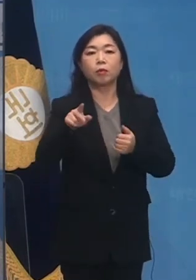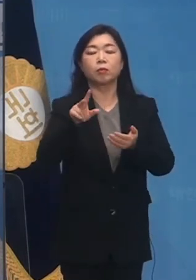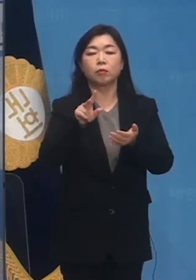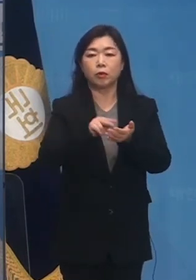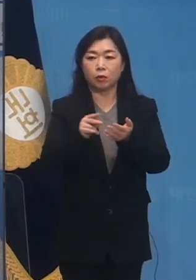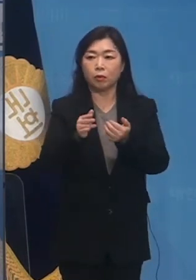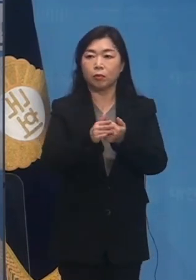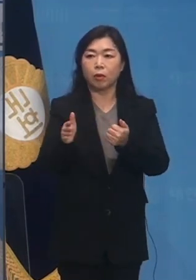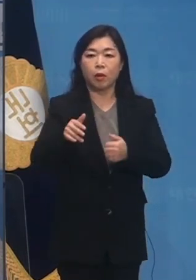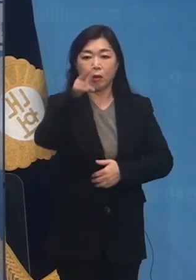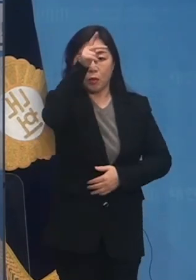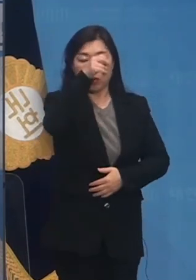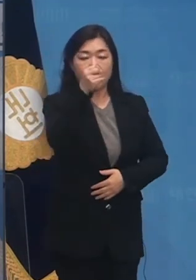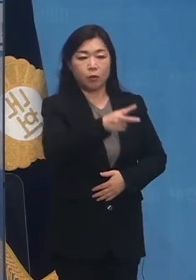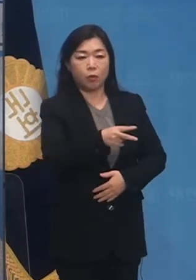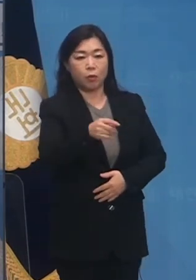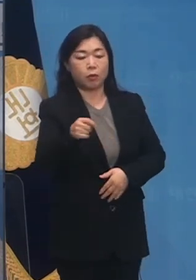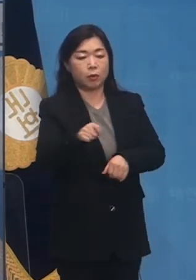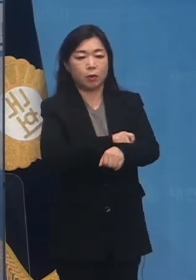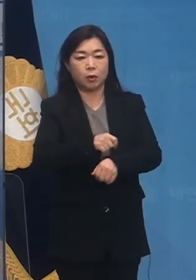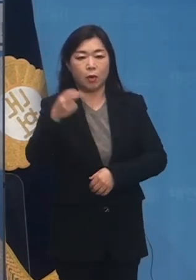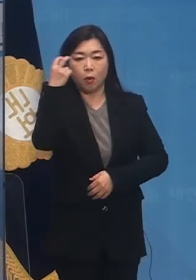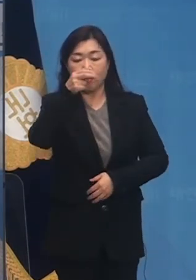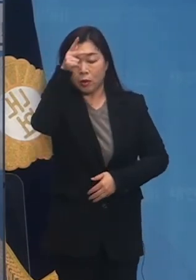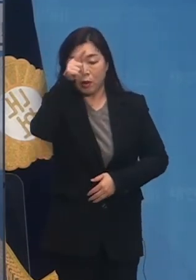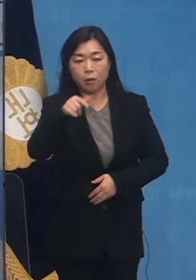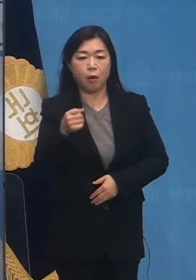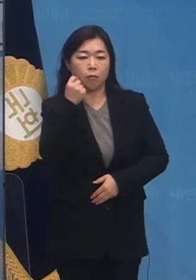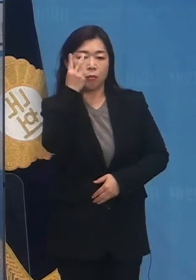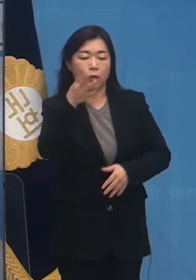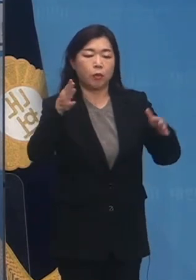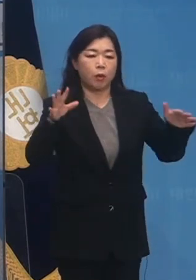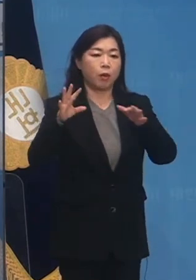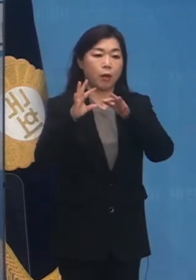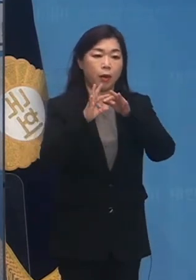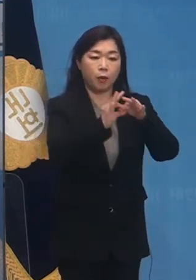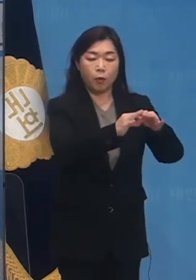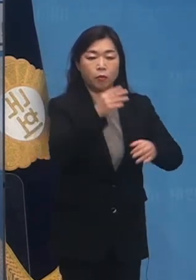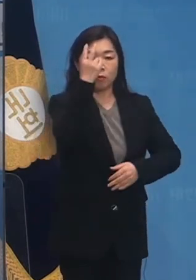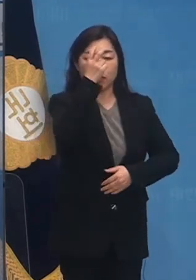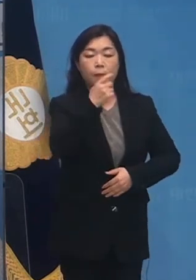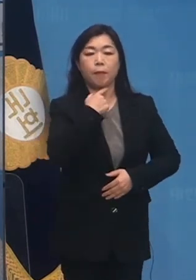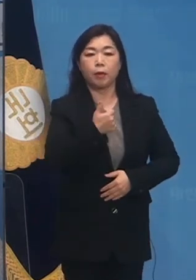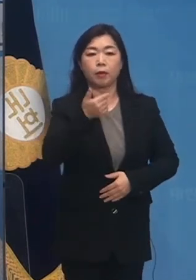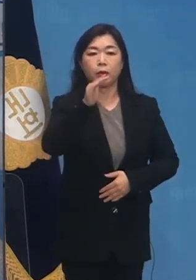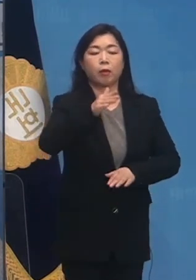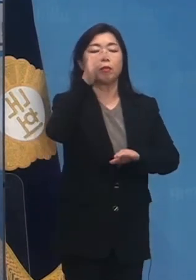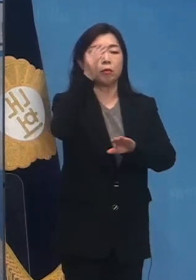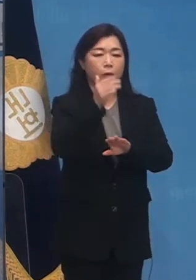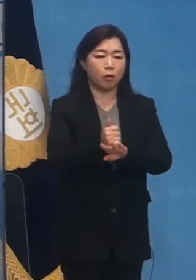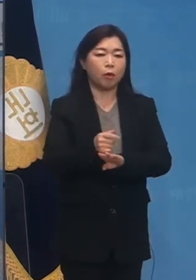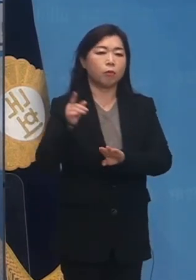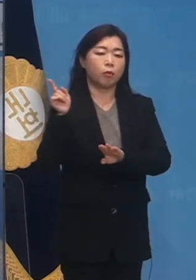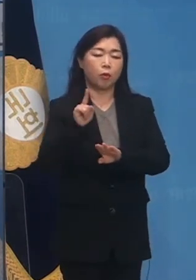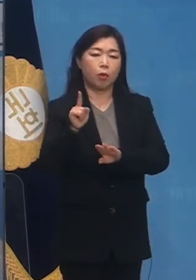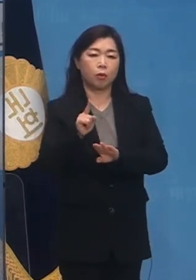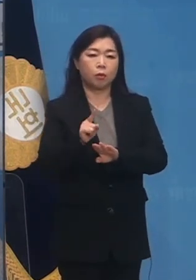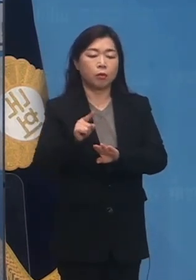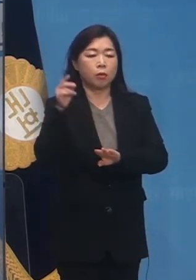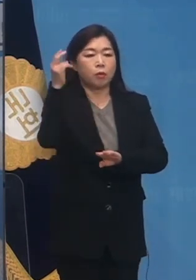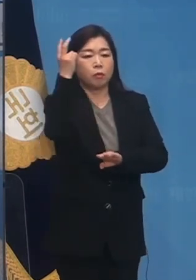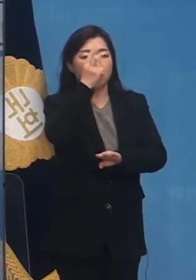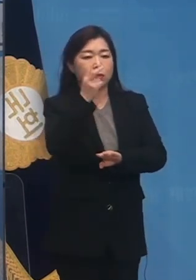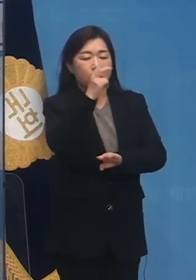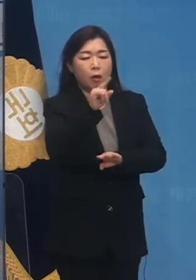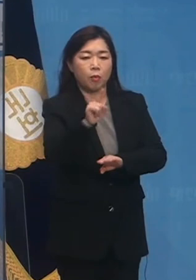때문에 경찰과 특히 검찰이 몇 개월 동안 수사를 했음에도 불구하고 수사